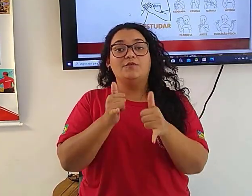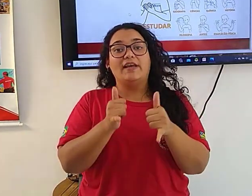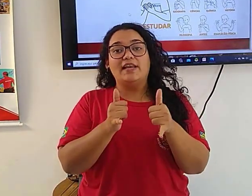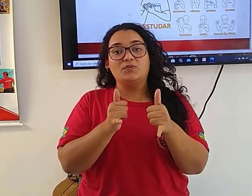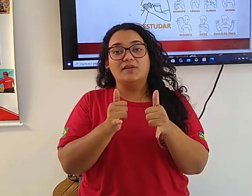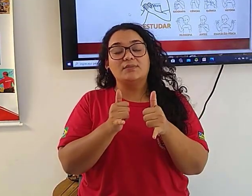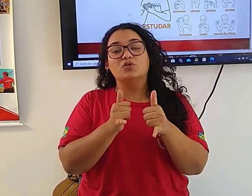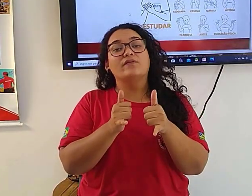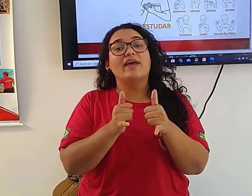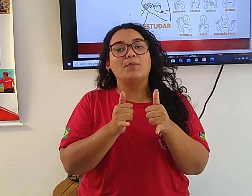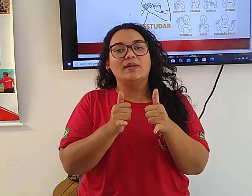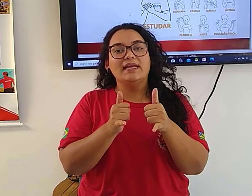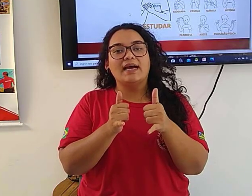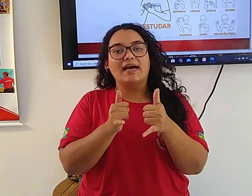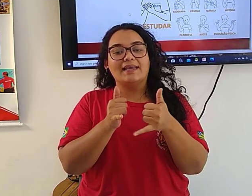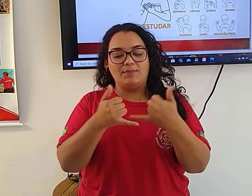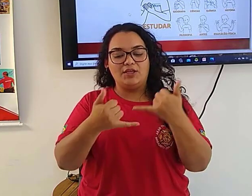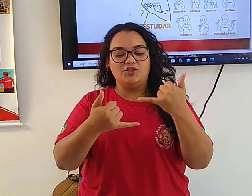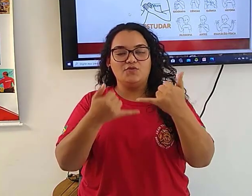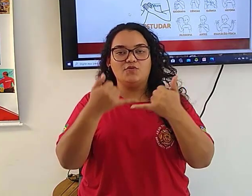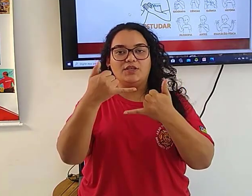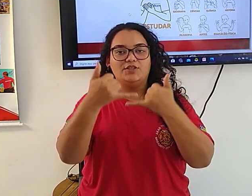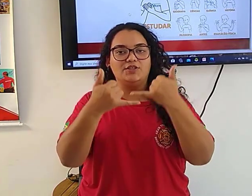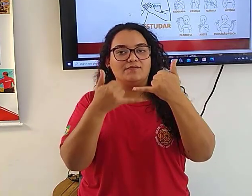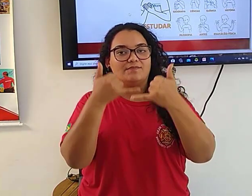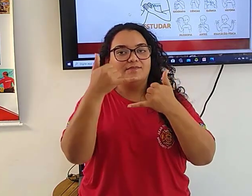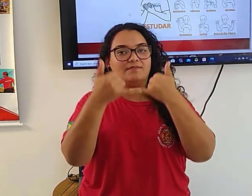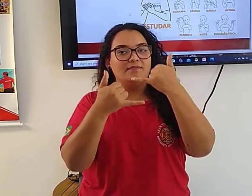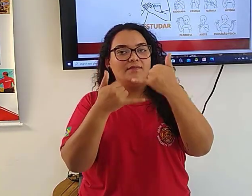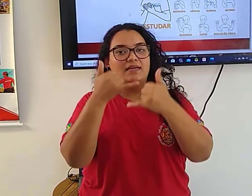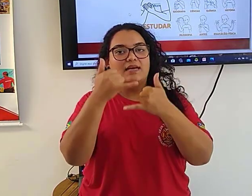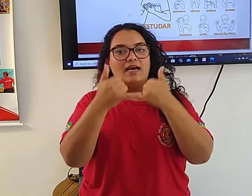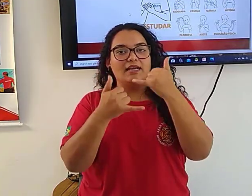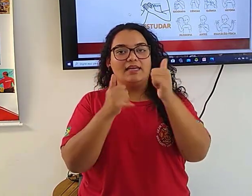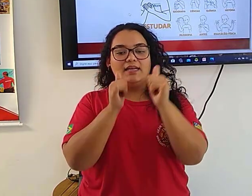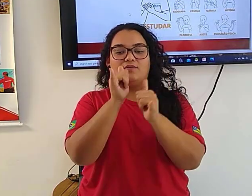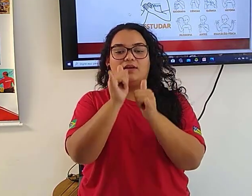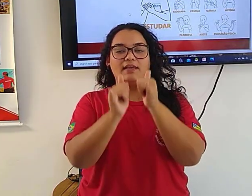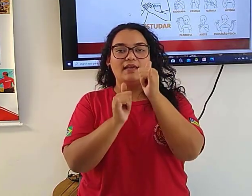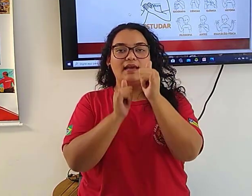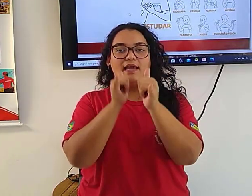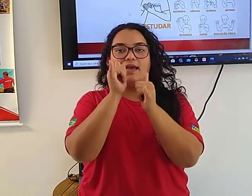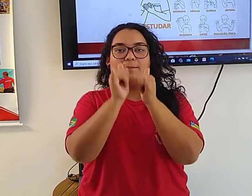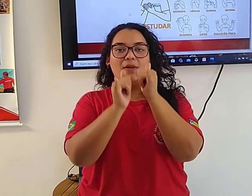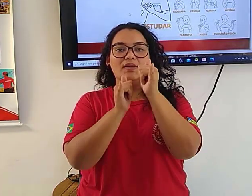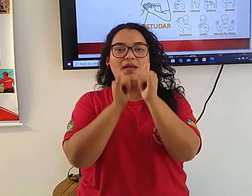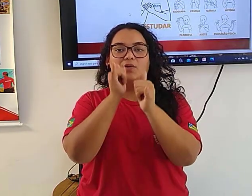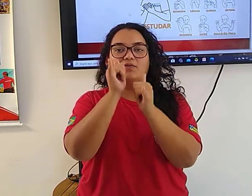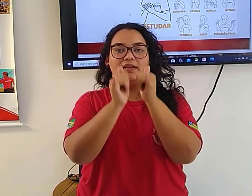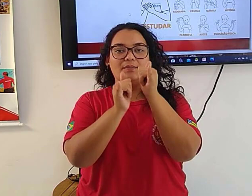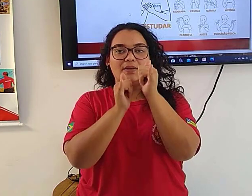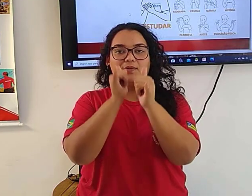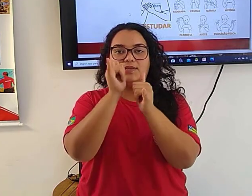Diferente, por exemplo, do verbo brincar, que é mindinho com mindinho. Aqui não, aqui é a palma da mão virada para a palma da